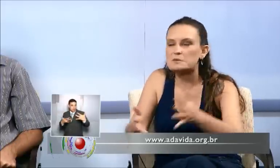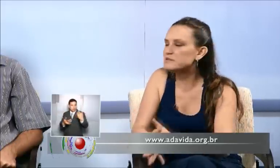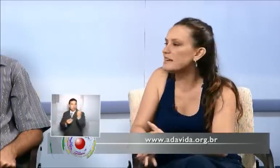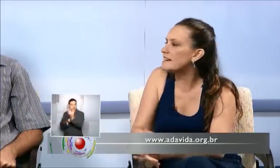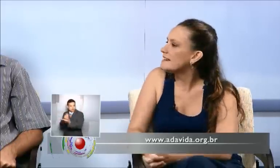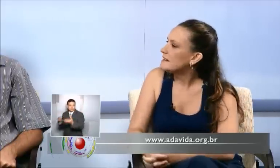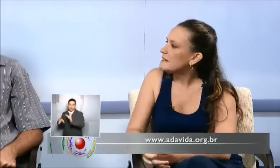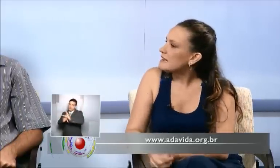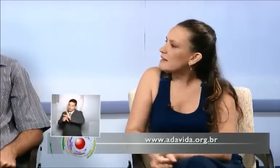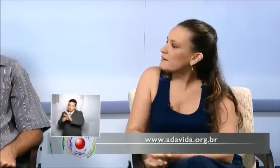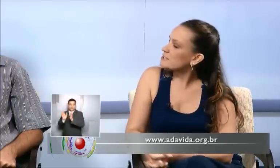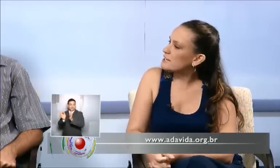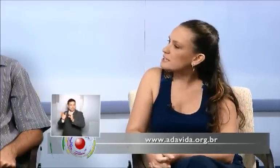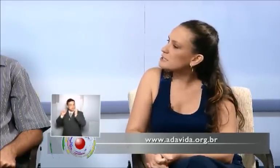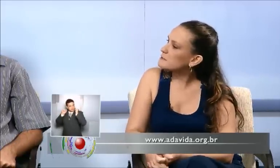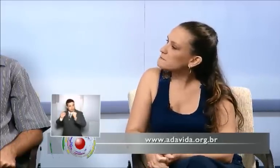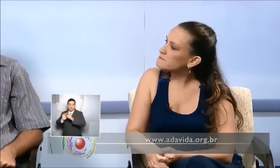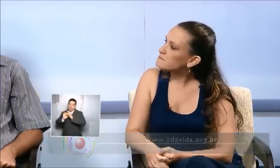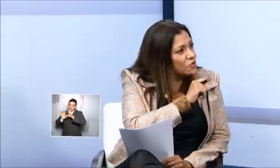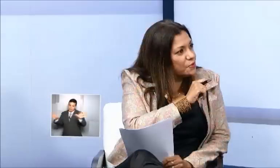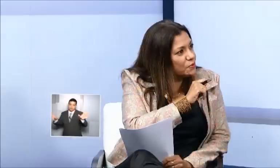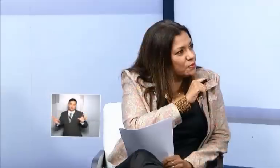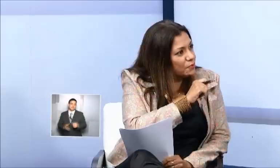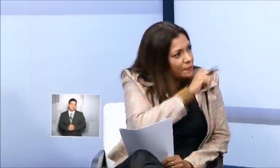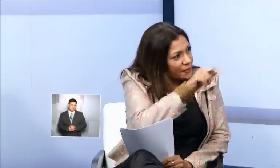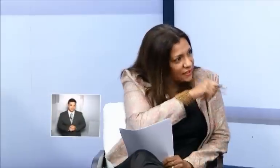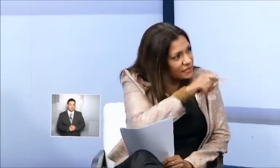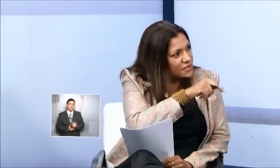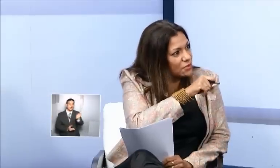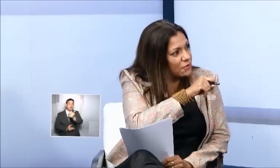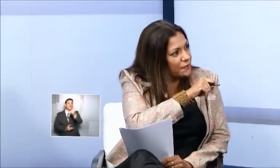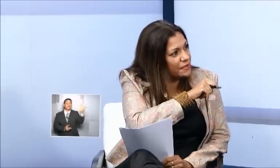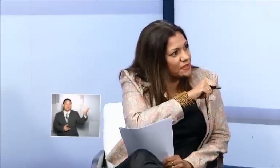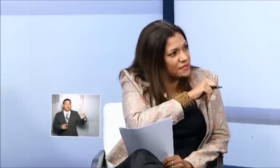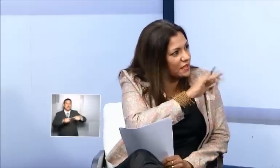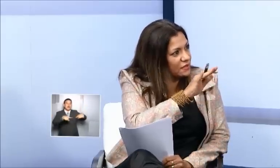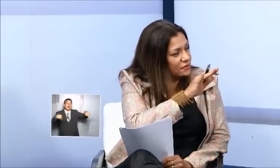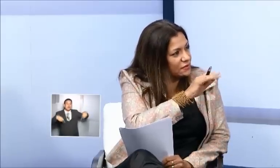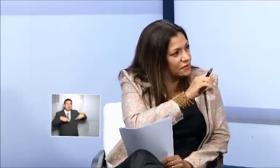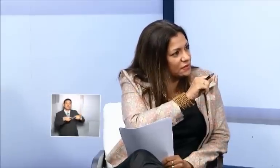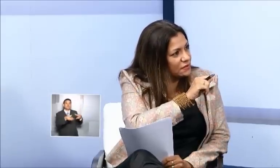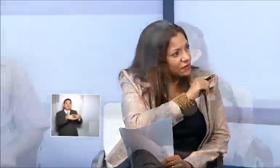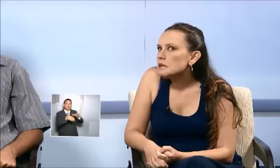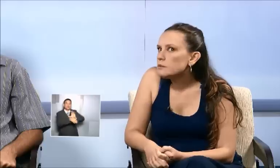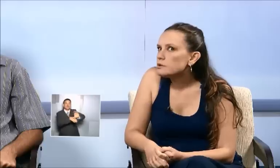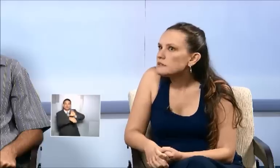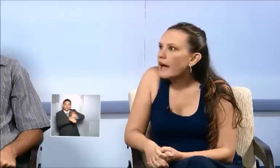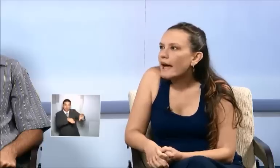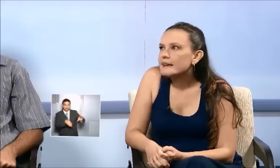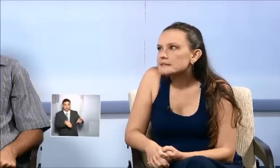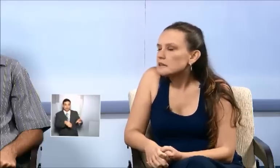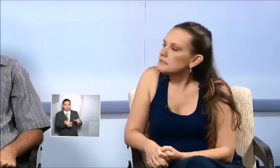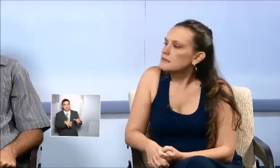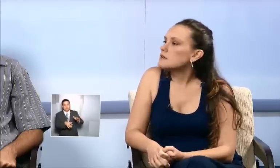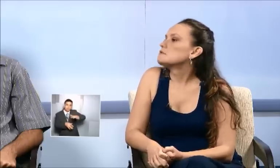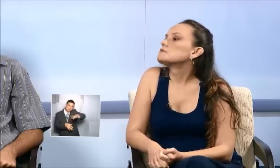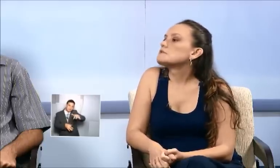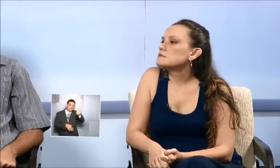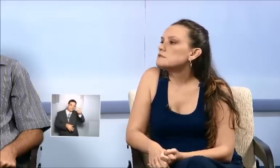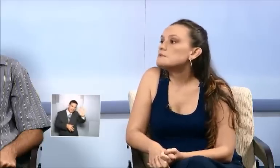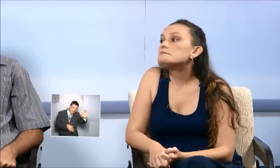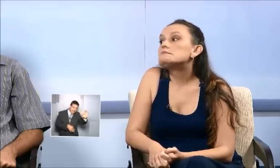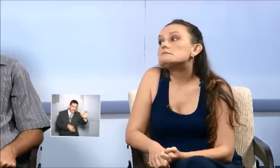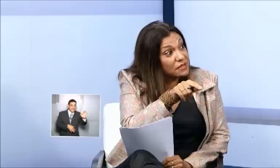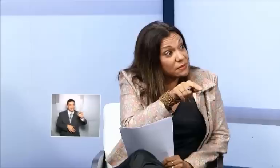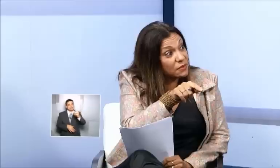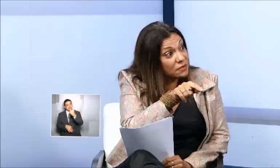enfim, o que puder. Só uma lá com a curiosidade, gente. quantos alunos por turma para que seja um aprendizado? No mínimo 10 a 15 alunos.